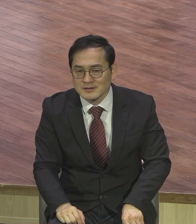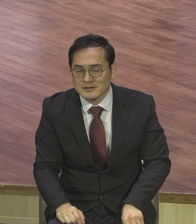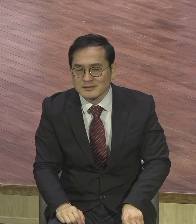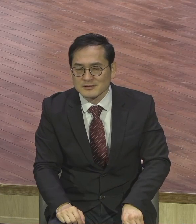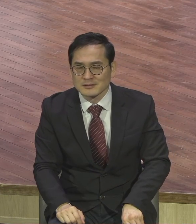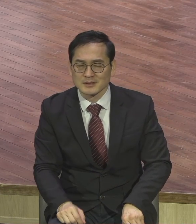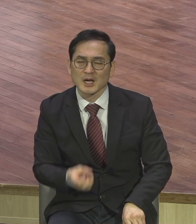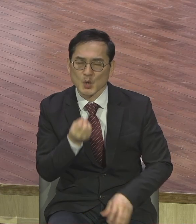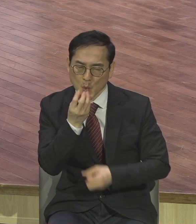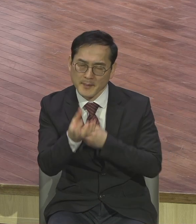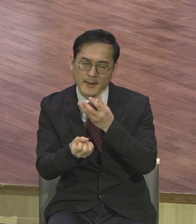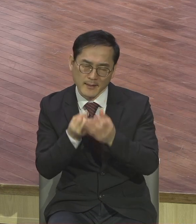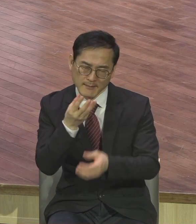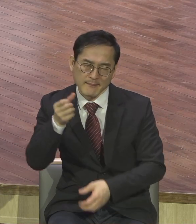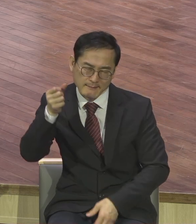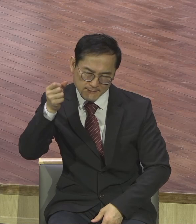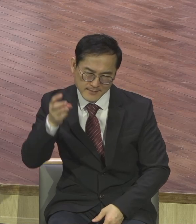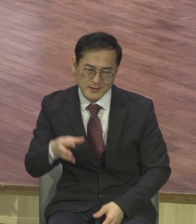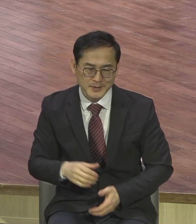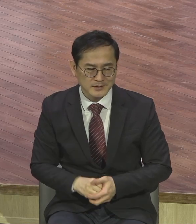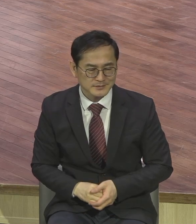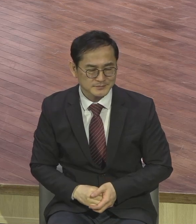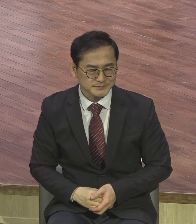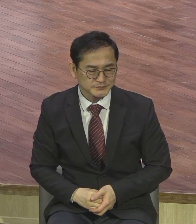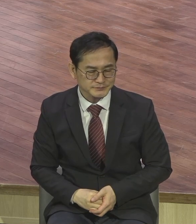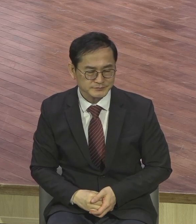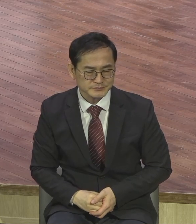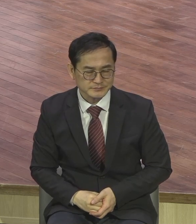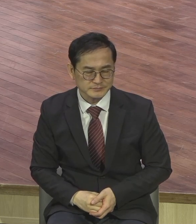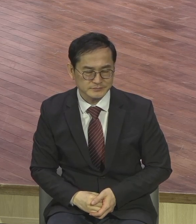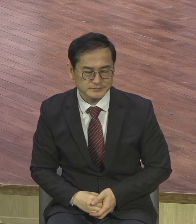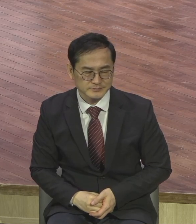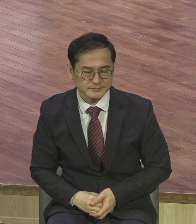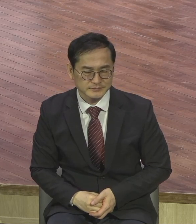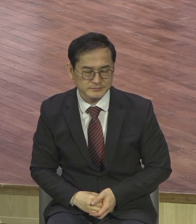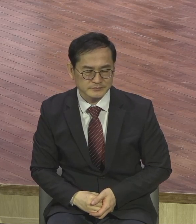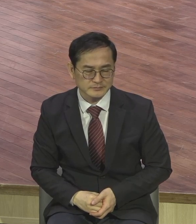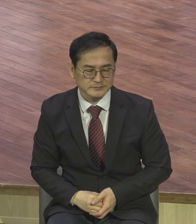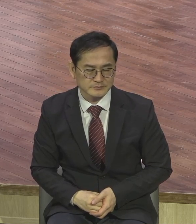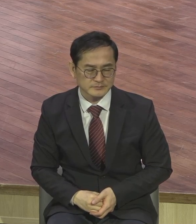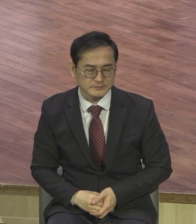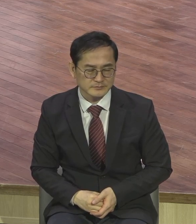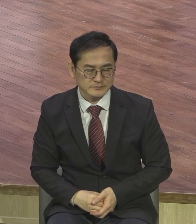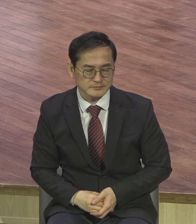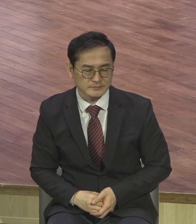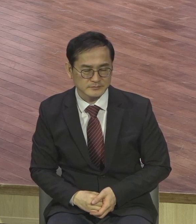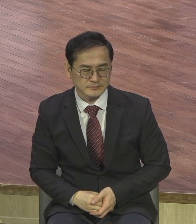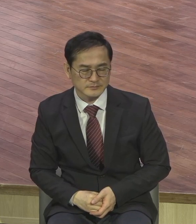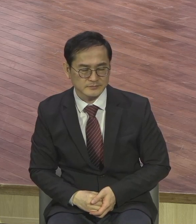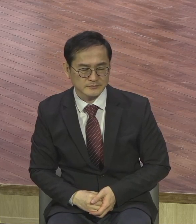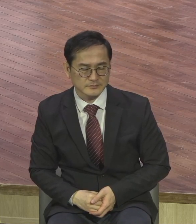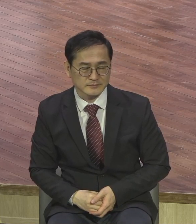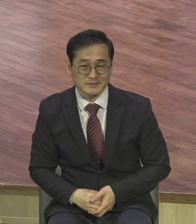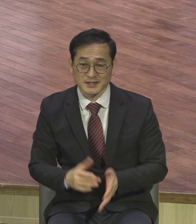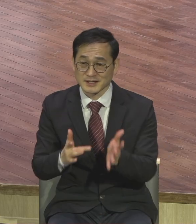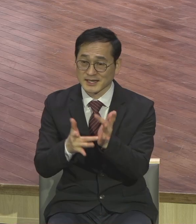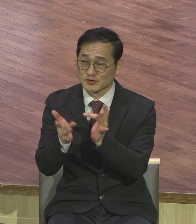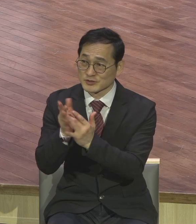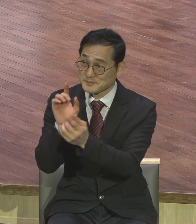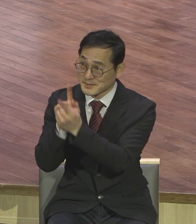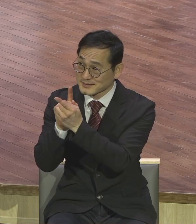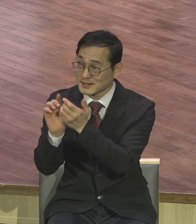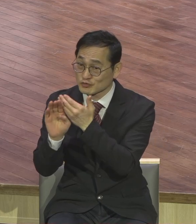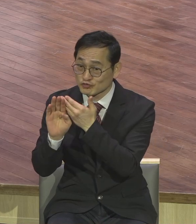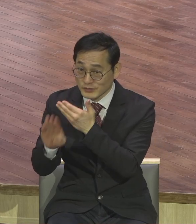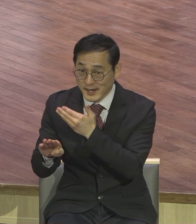부활하신 예수님 만나고 삼청청을 다녀왔으니 뭐 우리하고는 신앙이 차원이 다르지요. 차원이 다르지요.